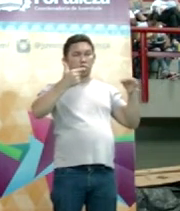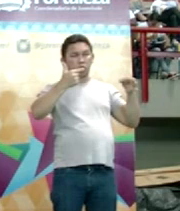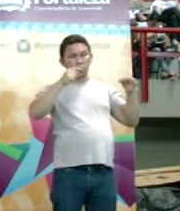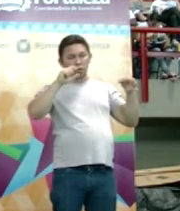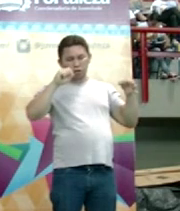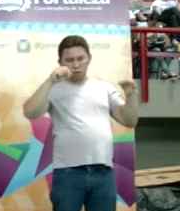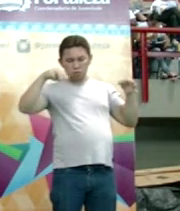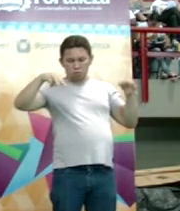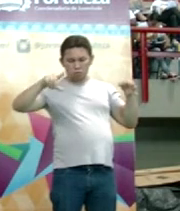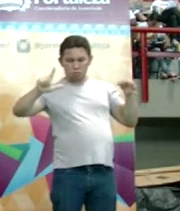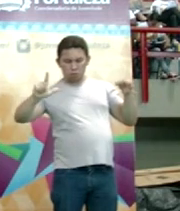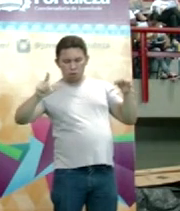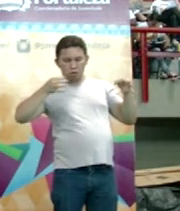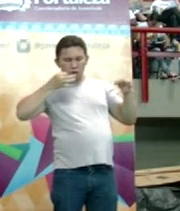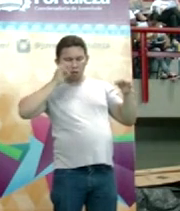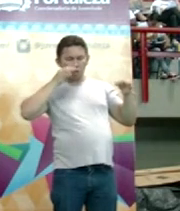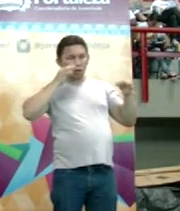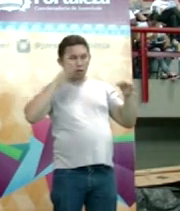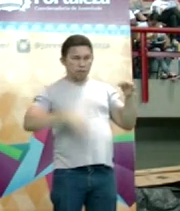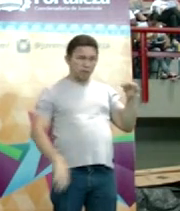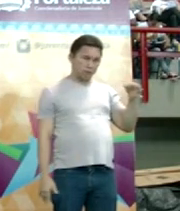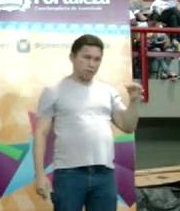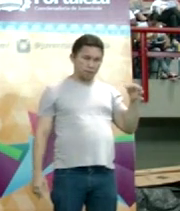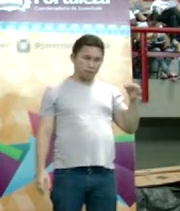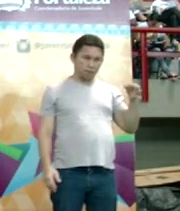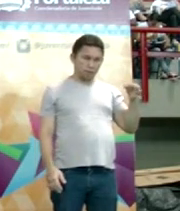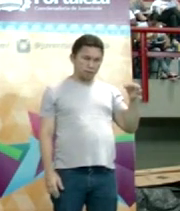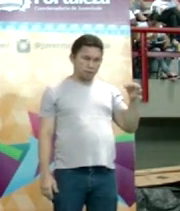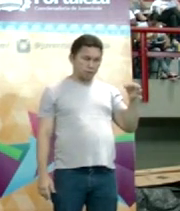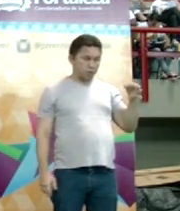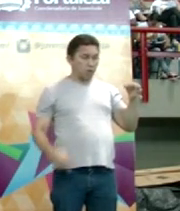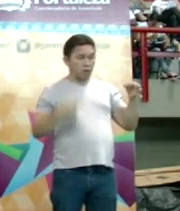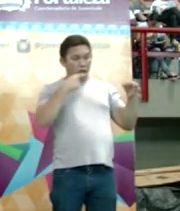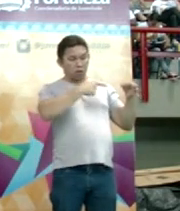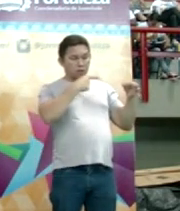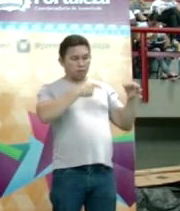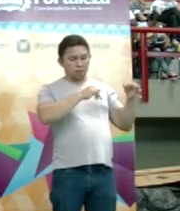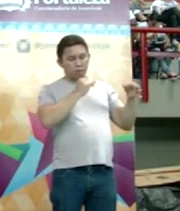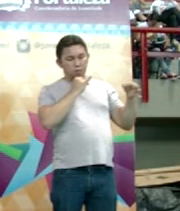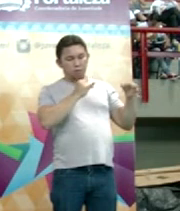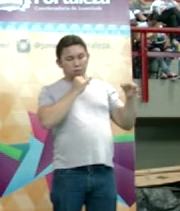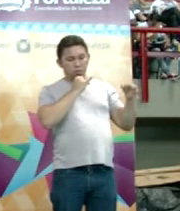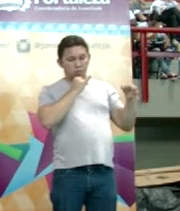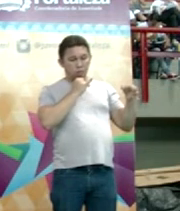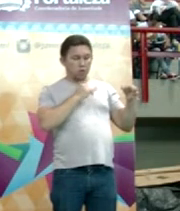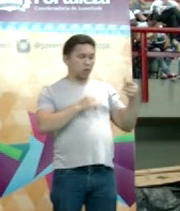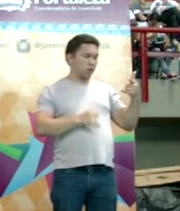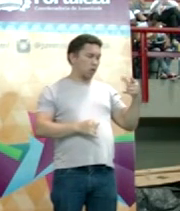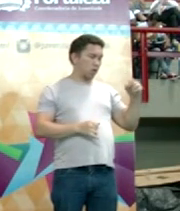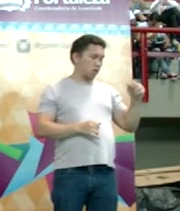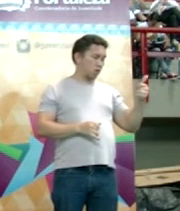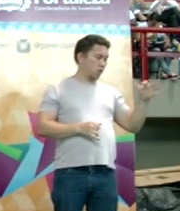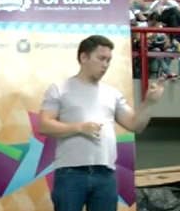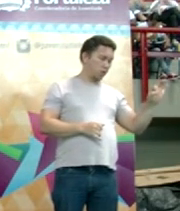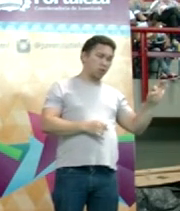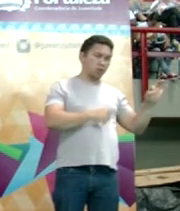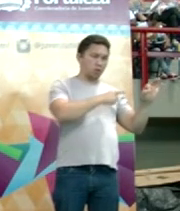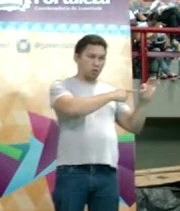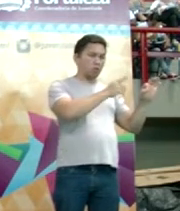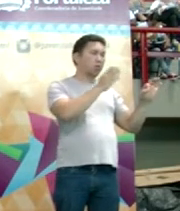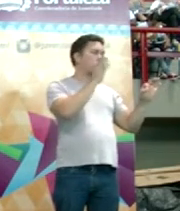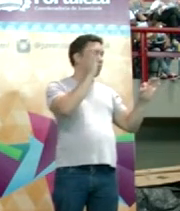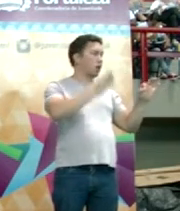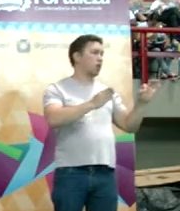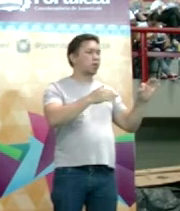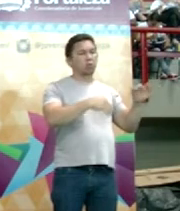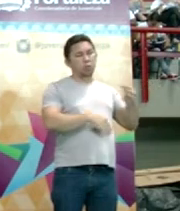120 mililitros de café. Supondo que, do 2010, os brasileiros